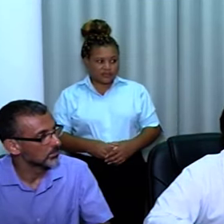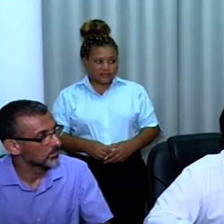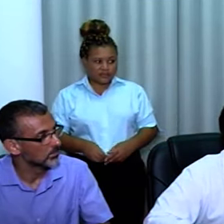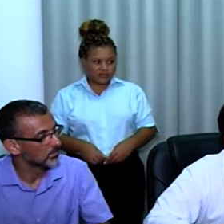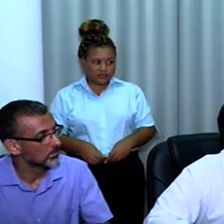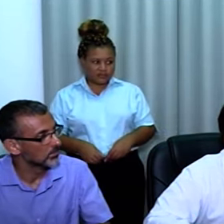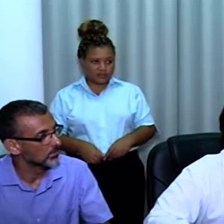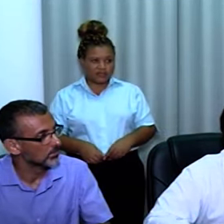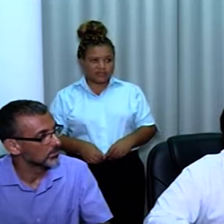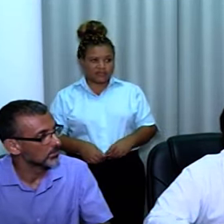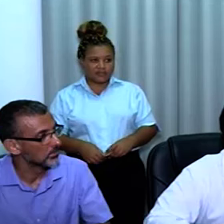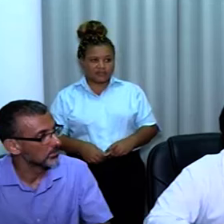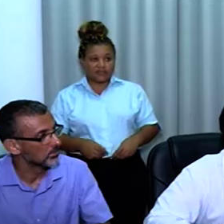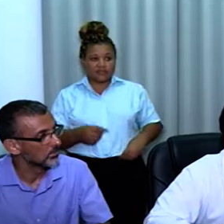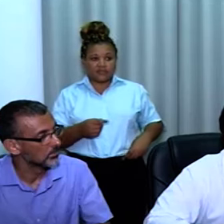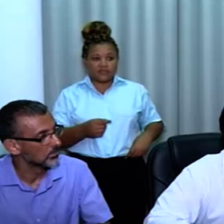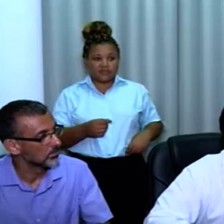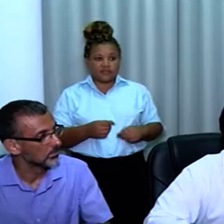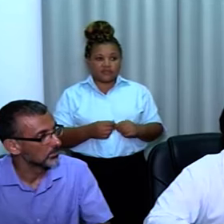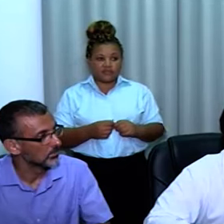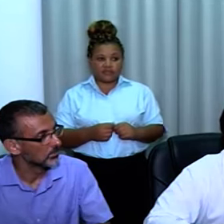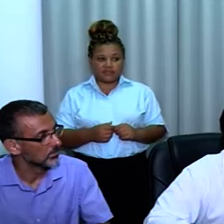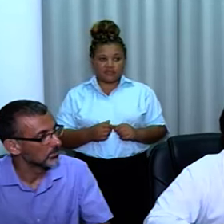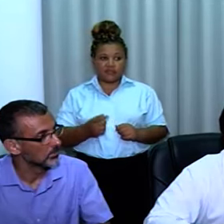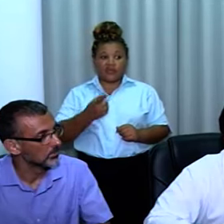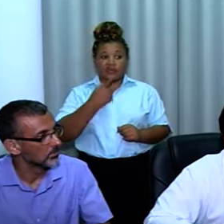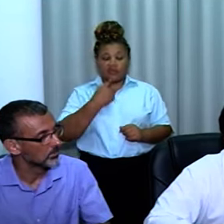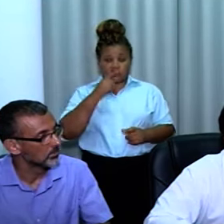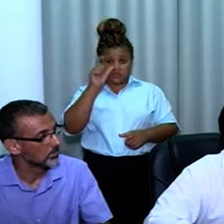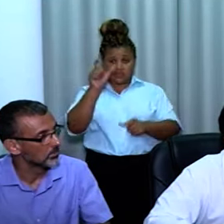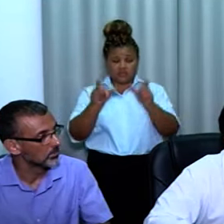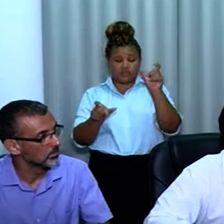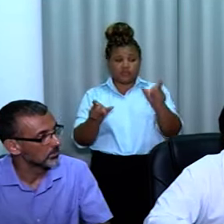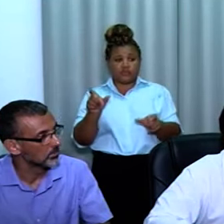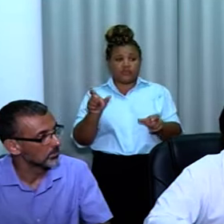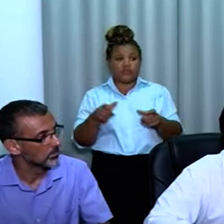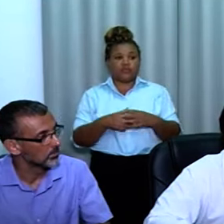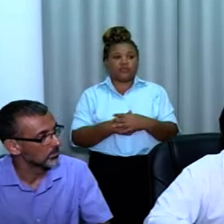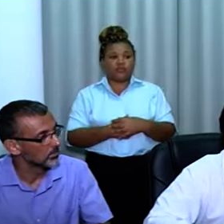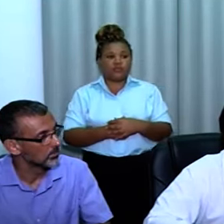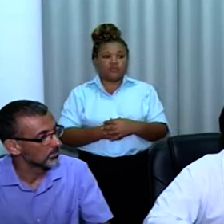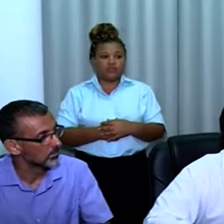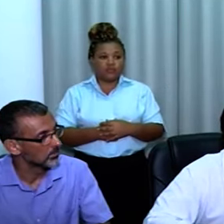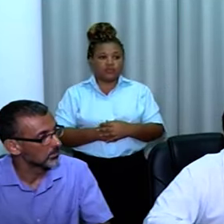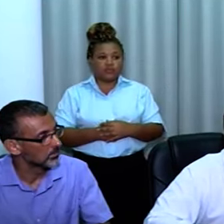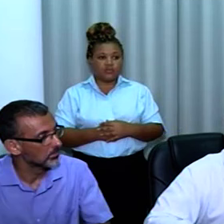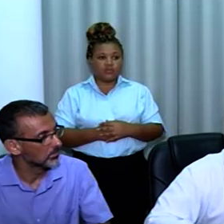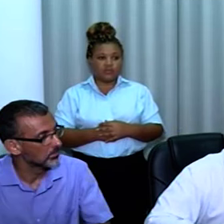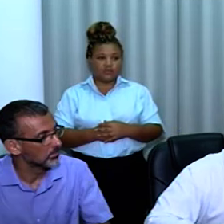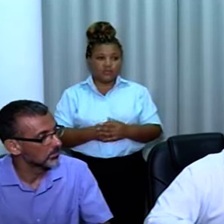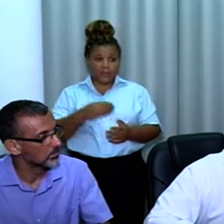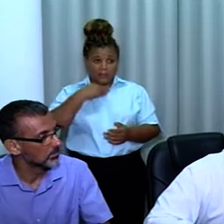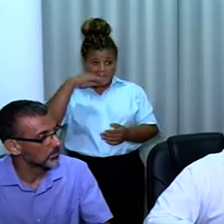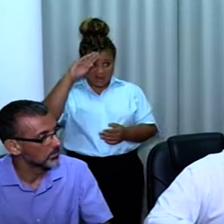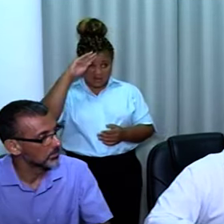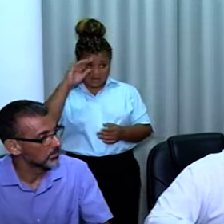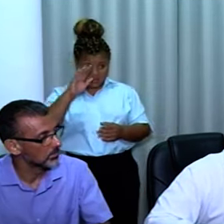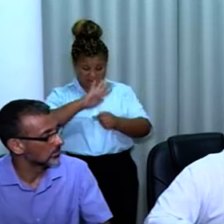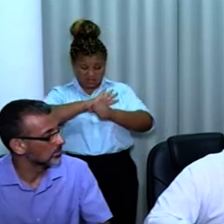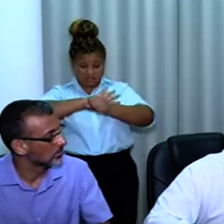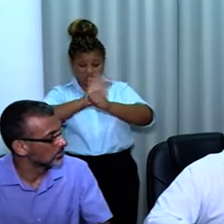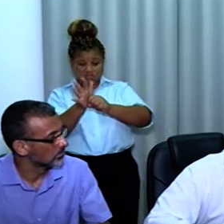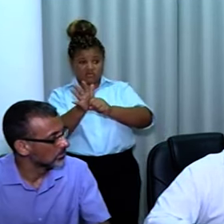l'amour et en l'école international school qui nous apprend il peut faire mais pour des semaines aussi oui le temps un